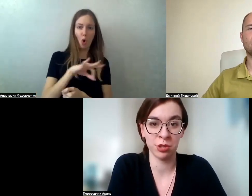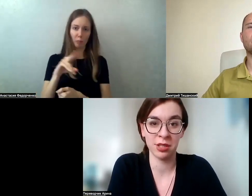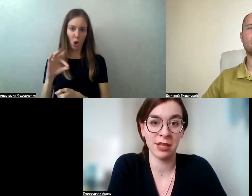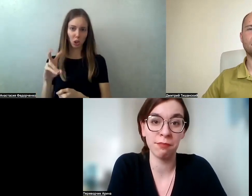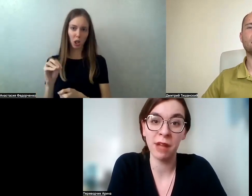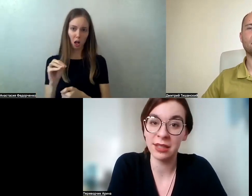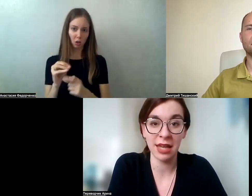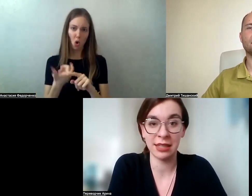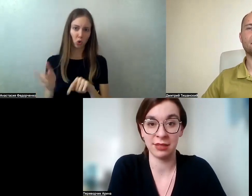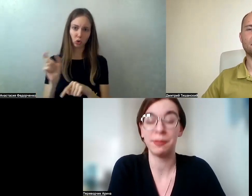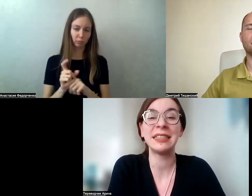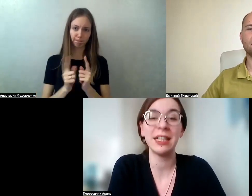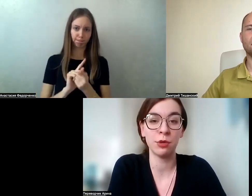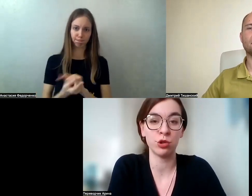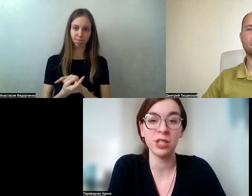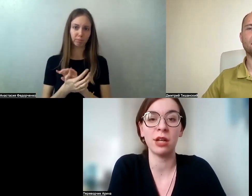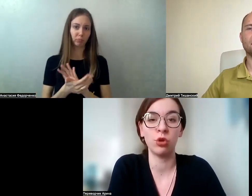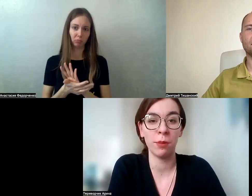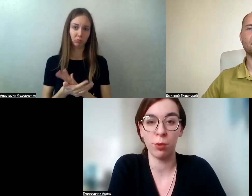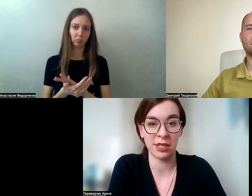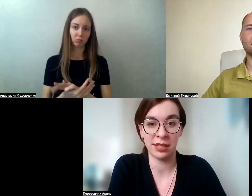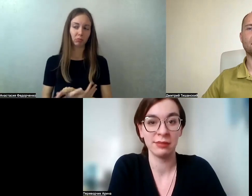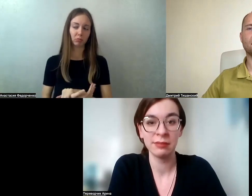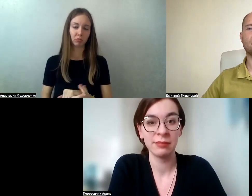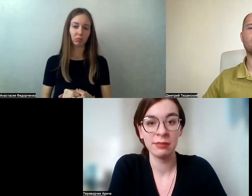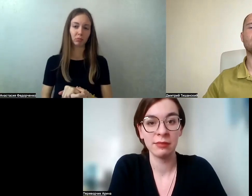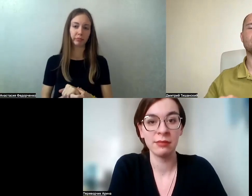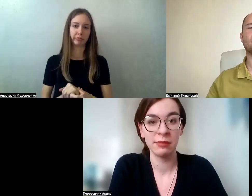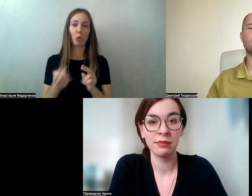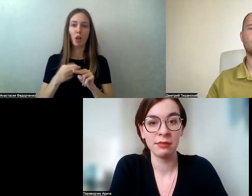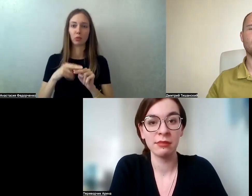суперджамп, можно сказать, колоссальный, поделил мою жизнь на до и после.